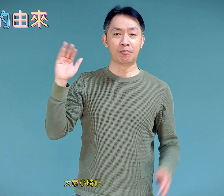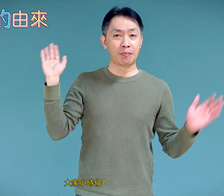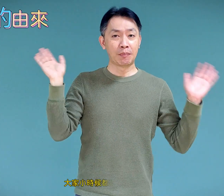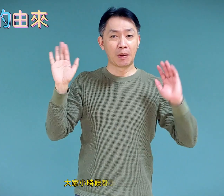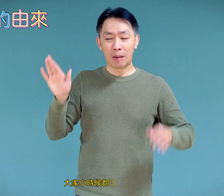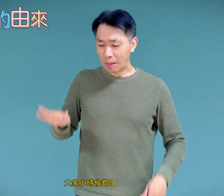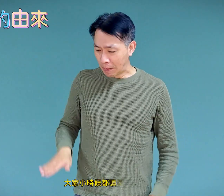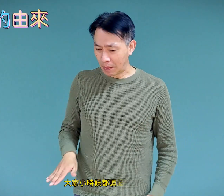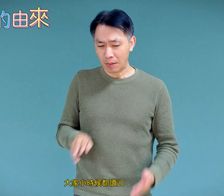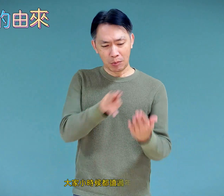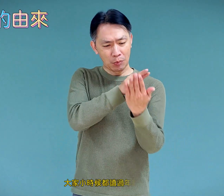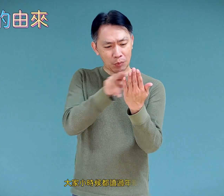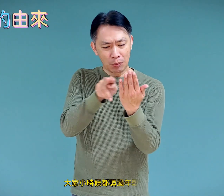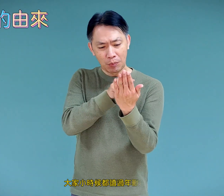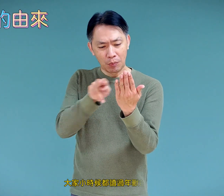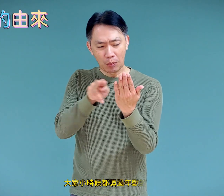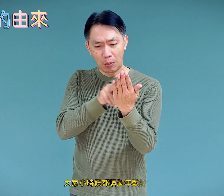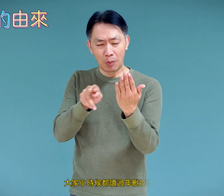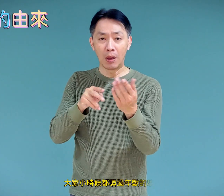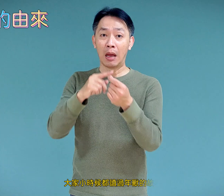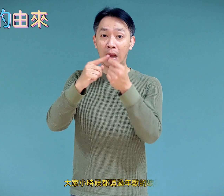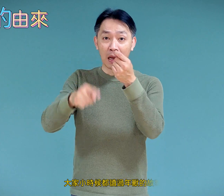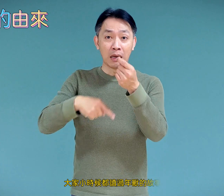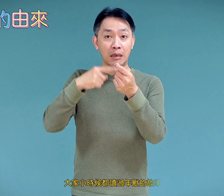大家小时候都读过年兽的故事，